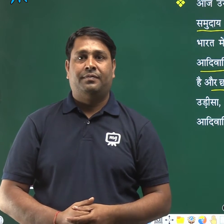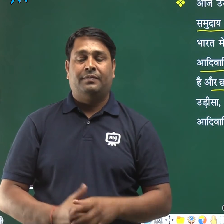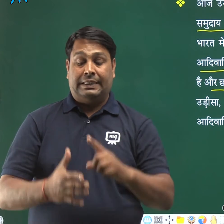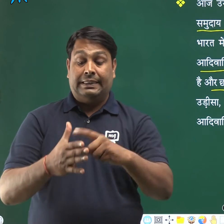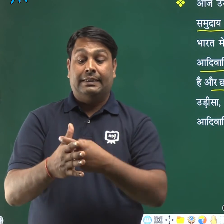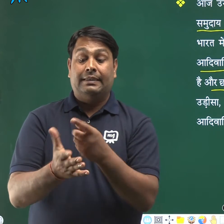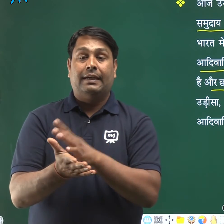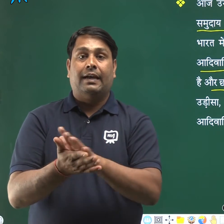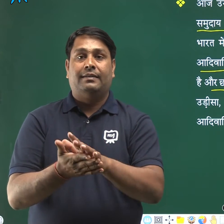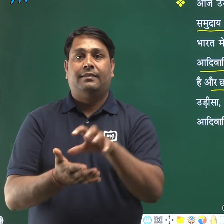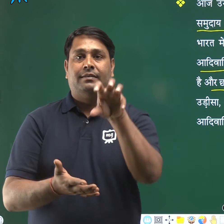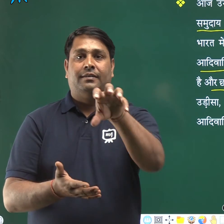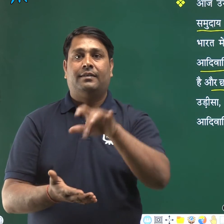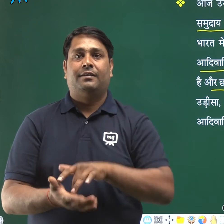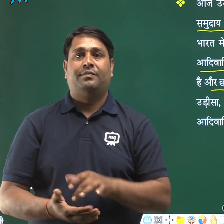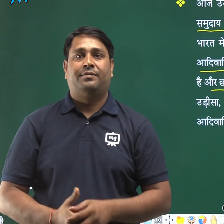झारखंड,